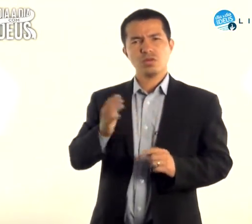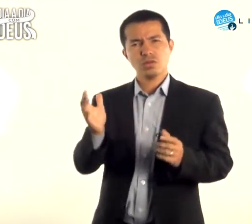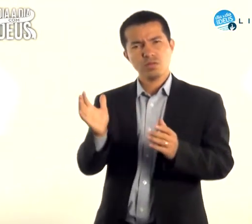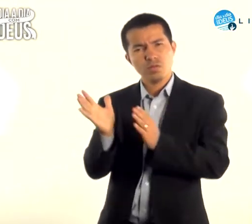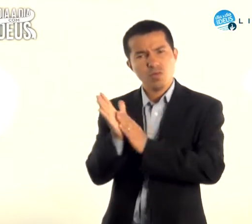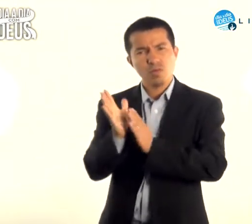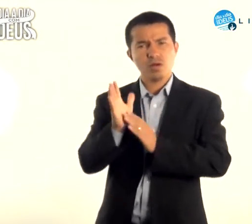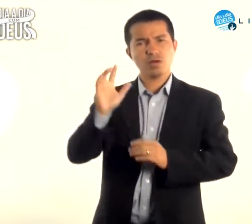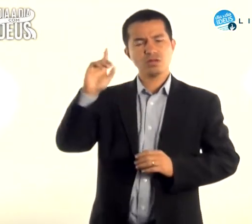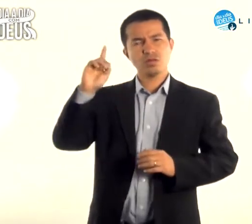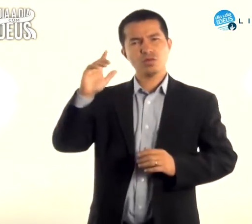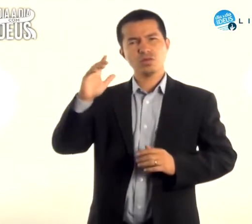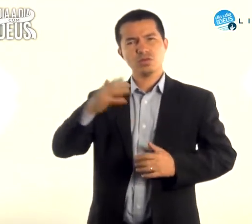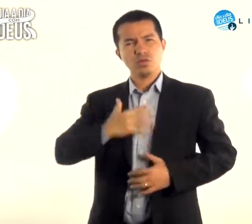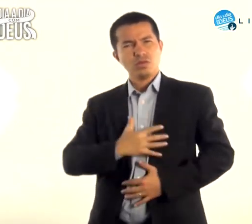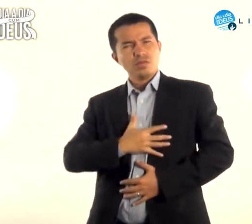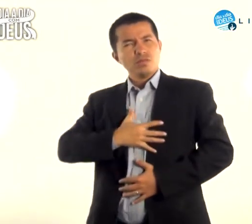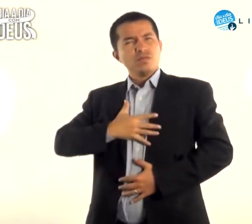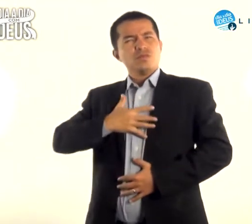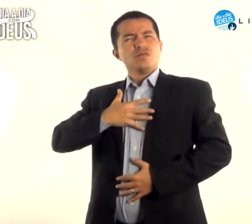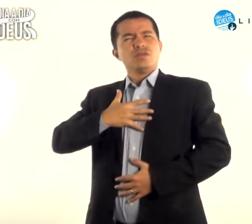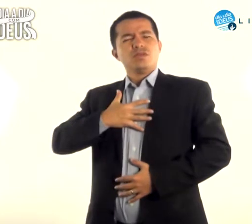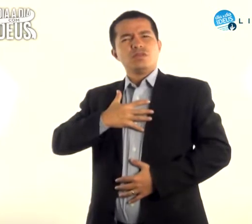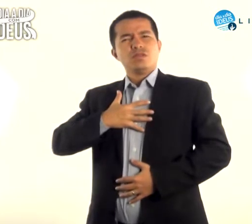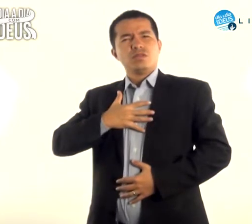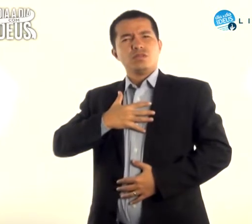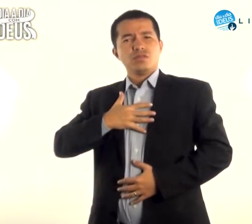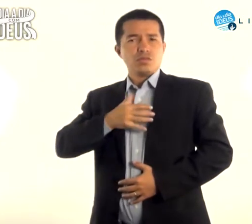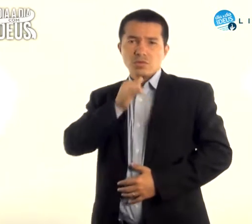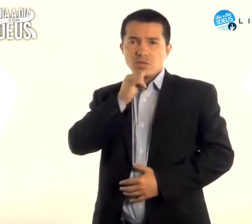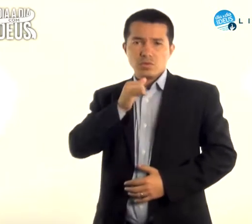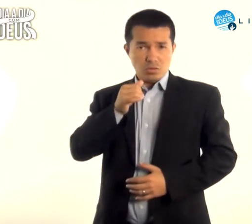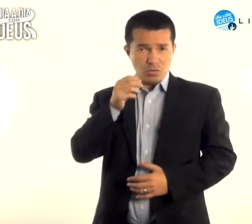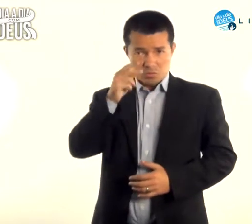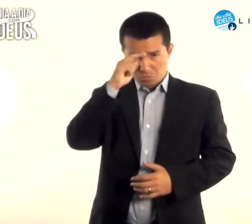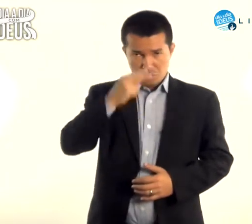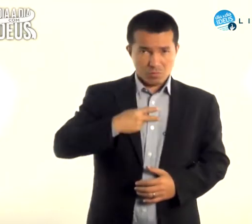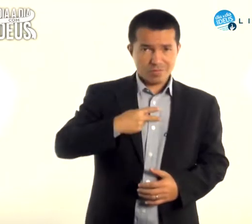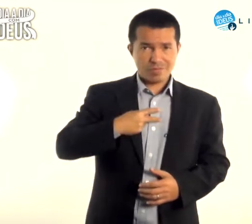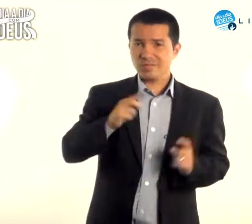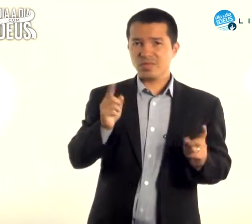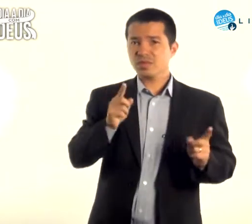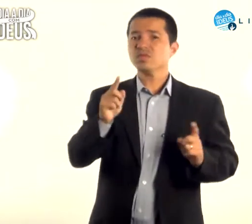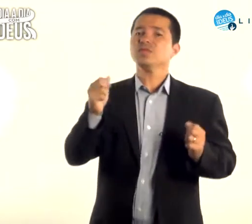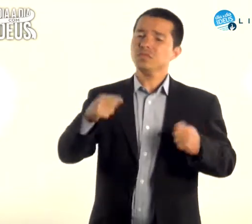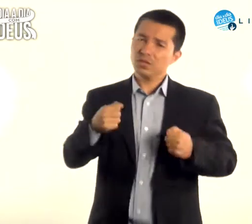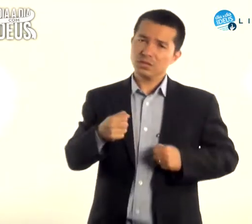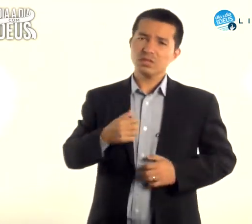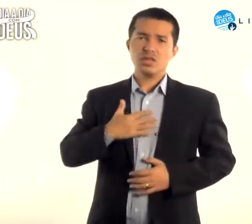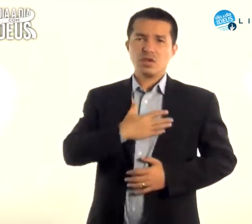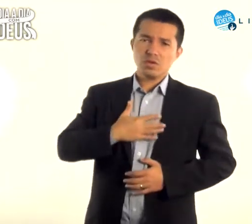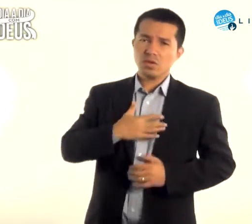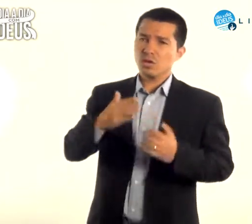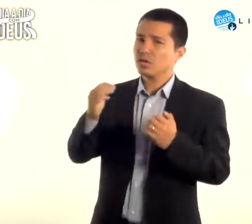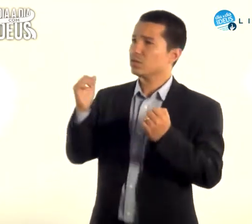é o passe para desfrutar de uma alegria e satisfação verdadeira na vida. Agradar a